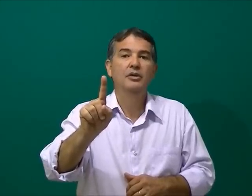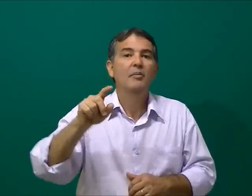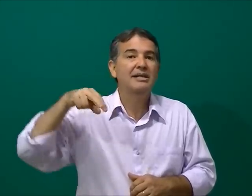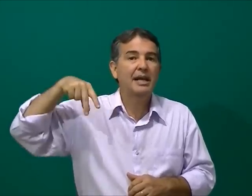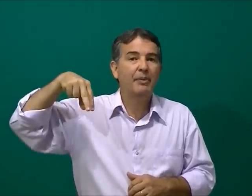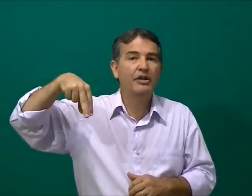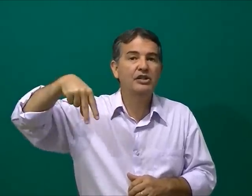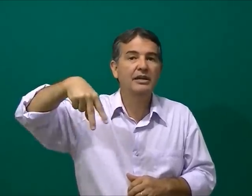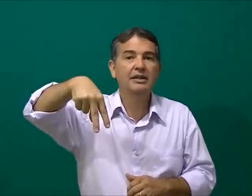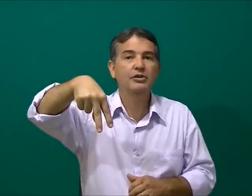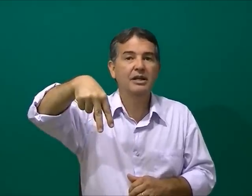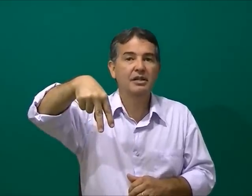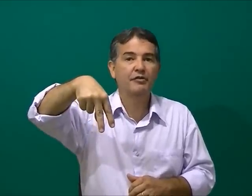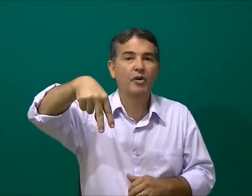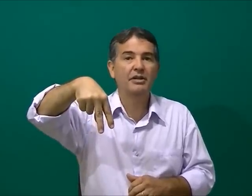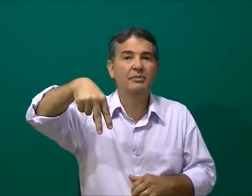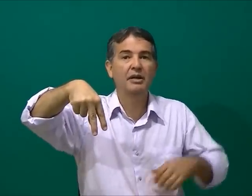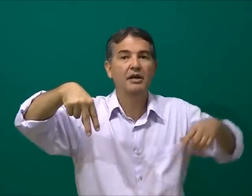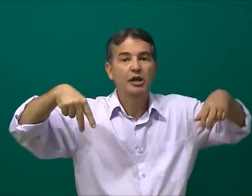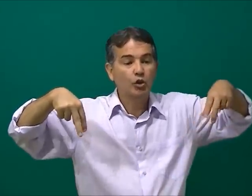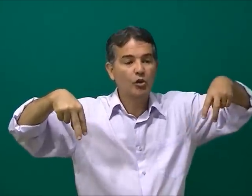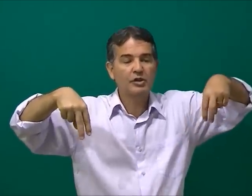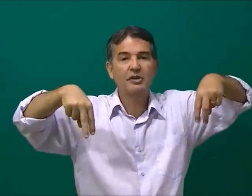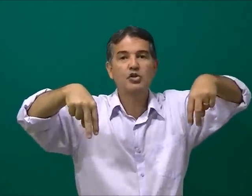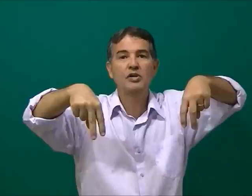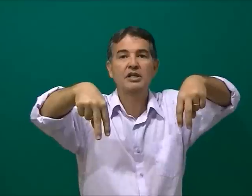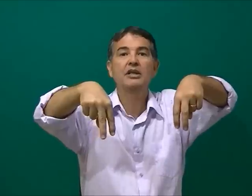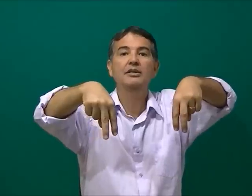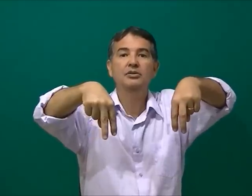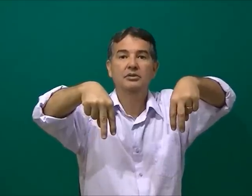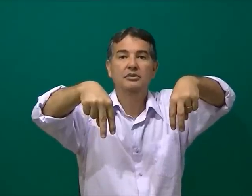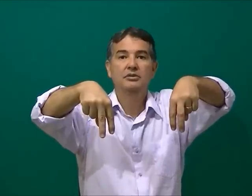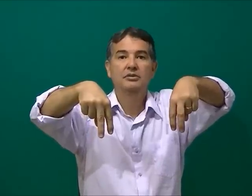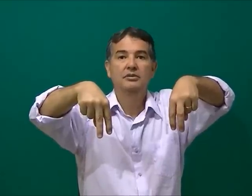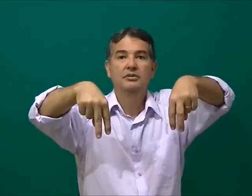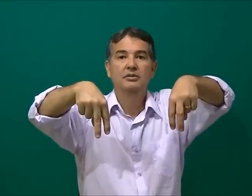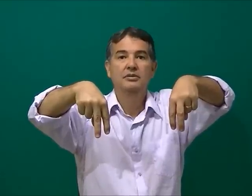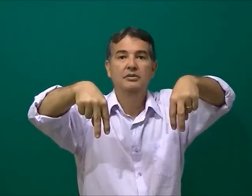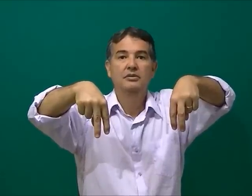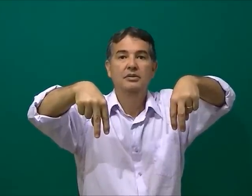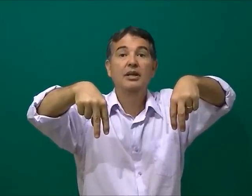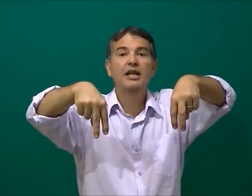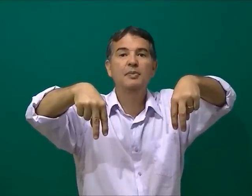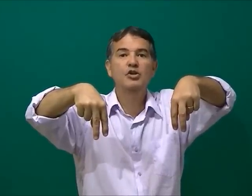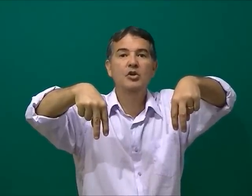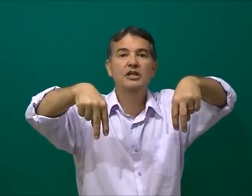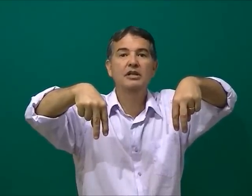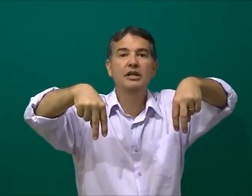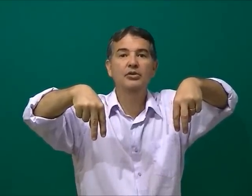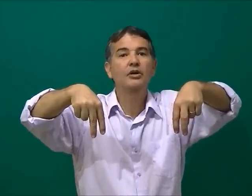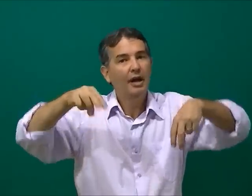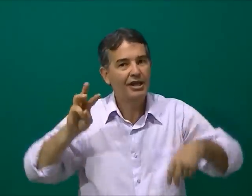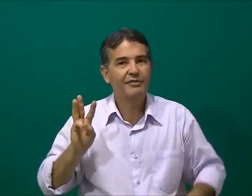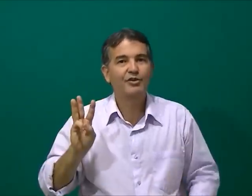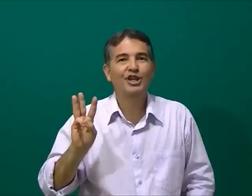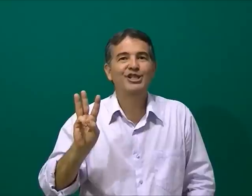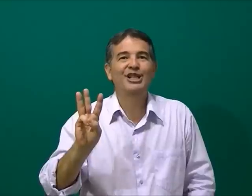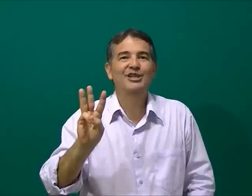Mas ela pode estar andando dessa forma também. 2 pessoas andando. 3 pessoas andando. Aí já vão ter que ser dessa